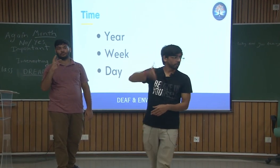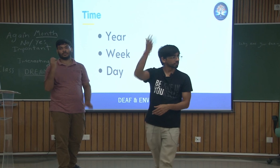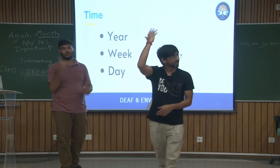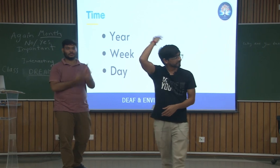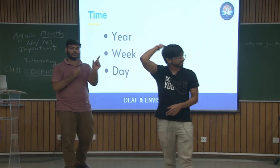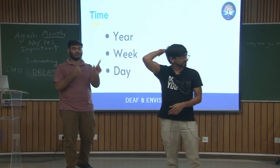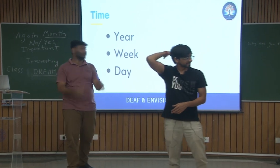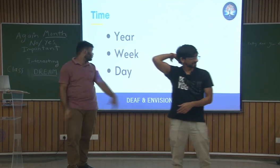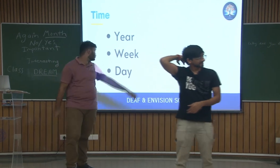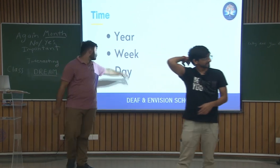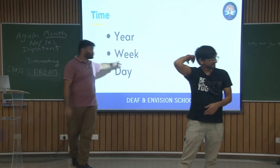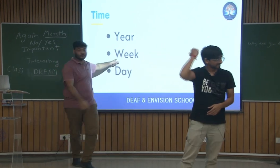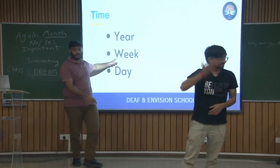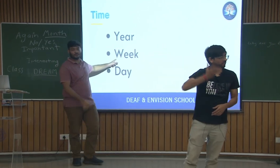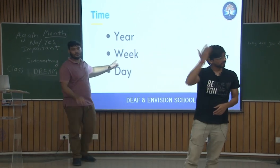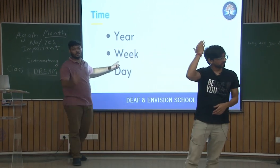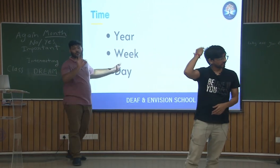बहुत पुरानी बात है.